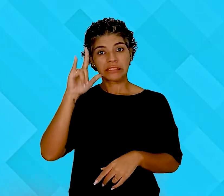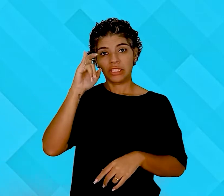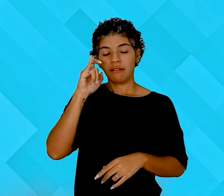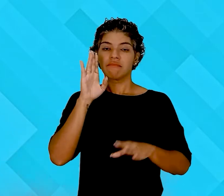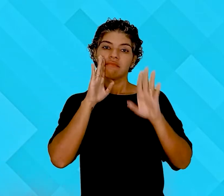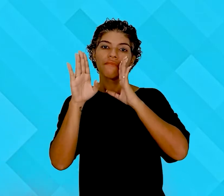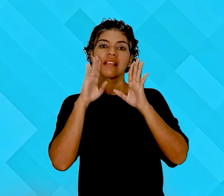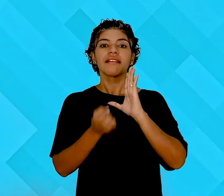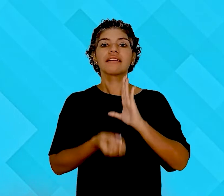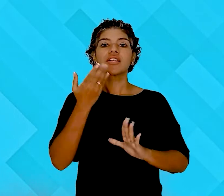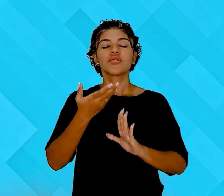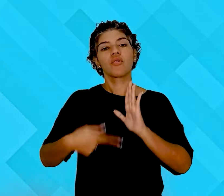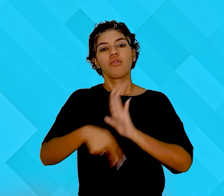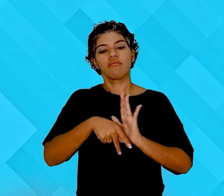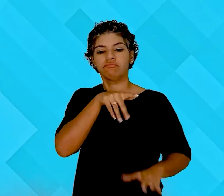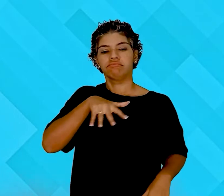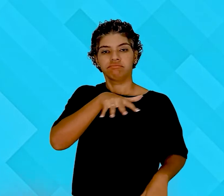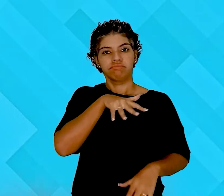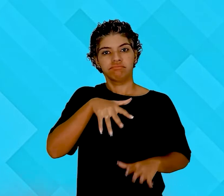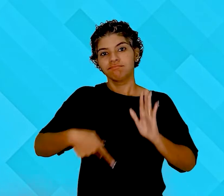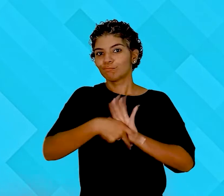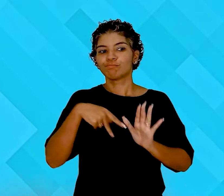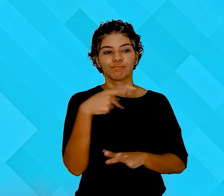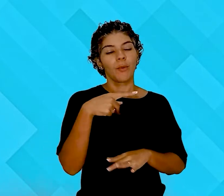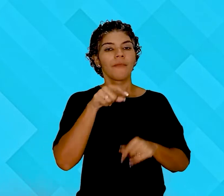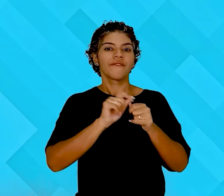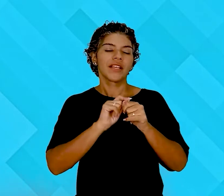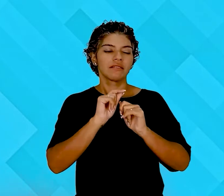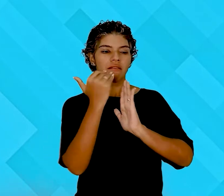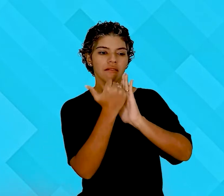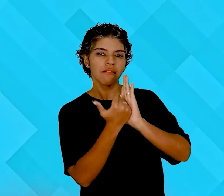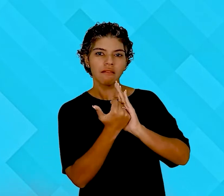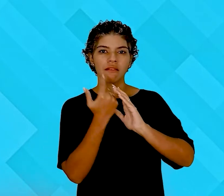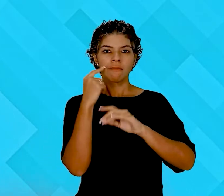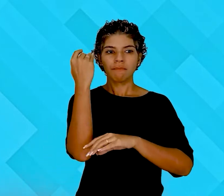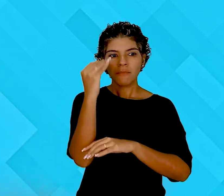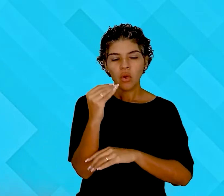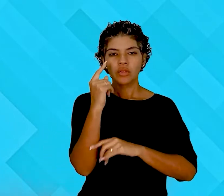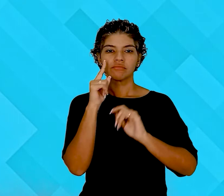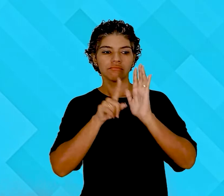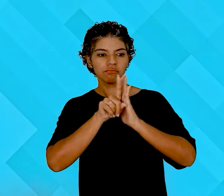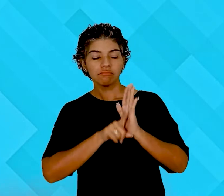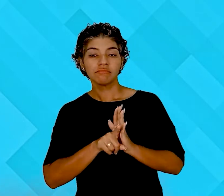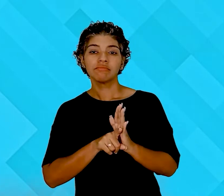Eu diria que essa é uma ferramenta muito prática, afinal, é feita pelos próprios donos das